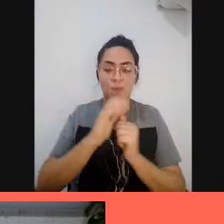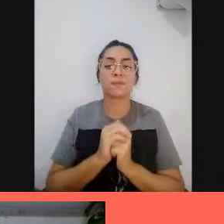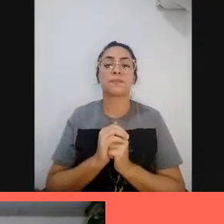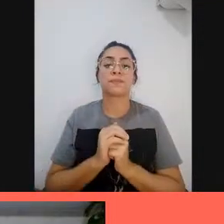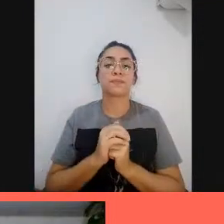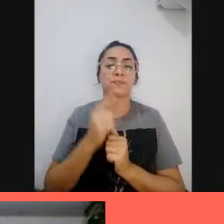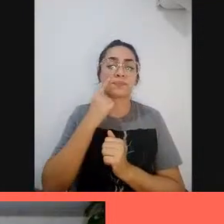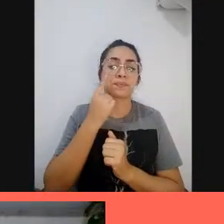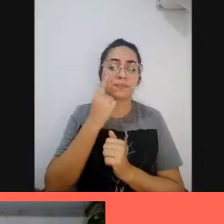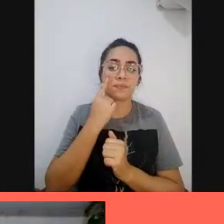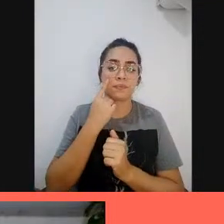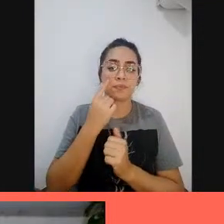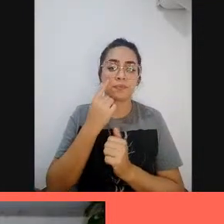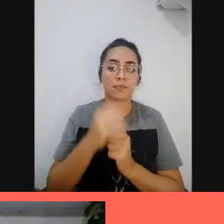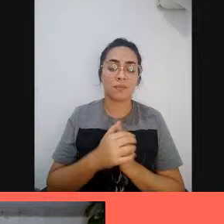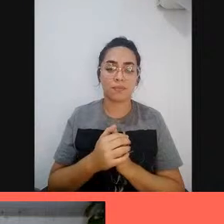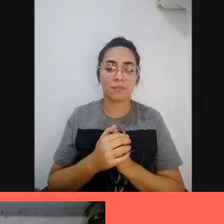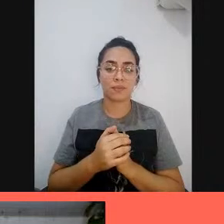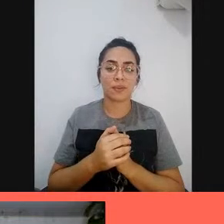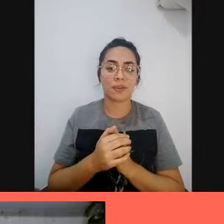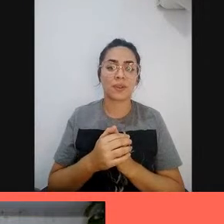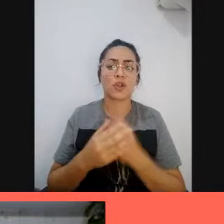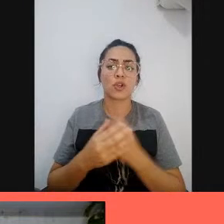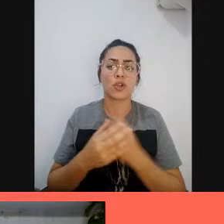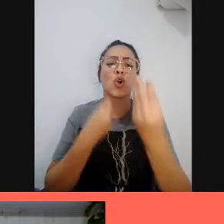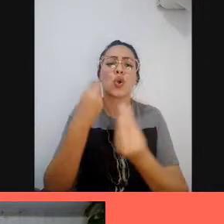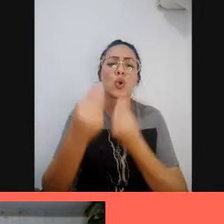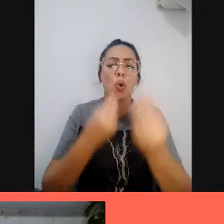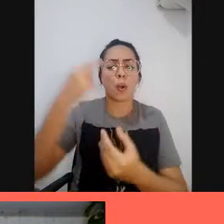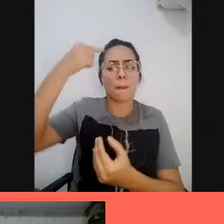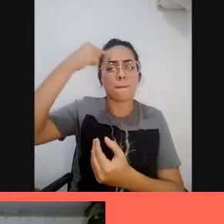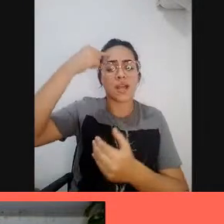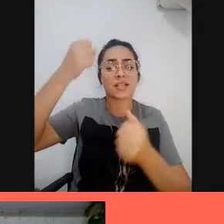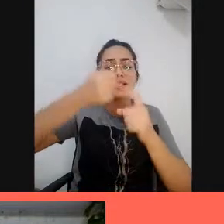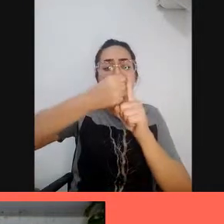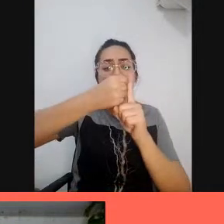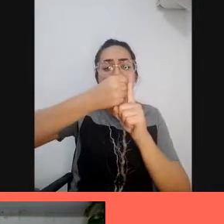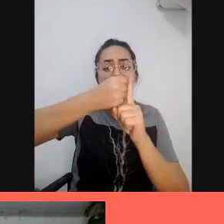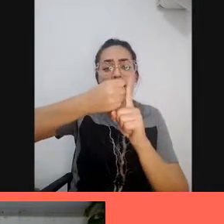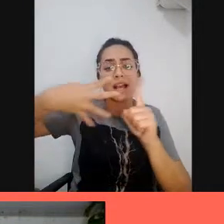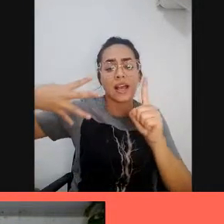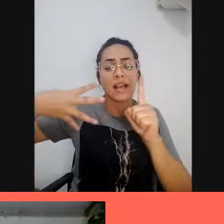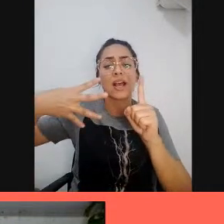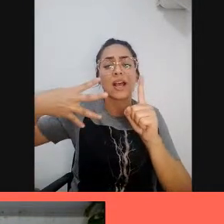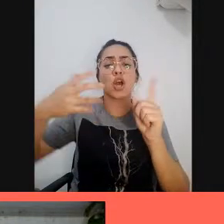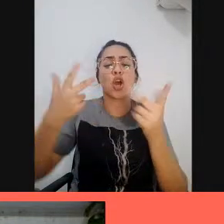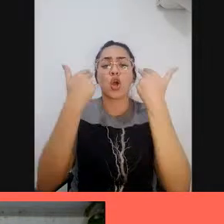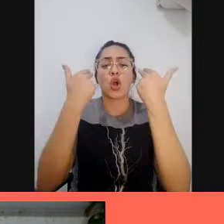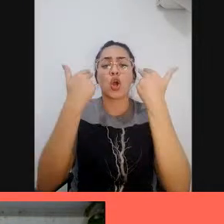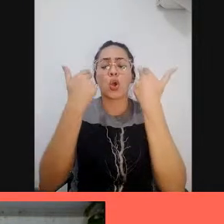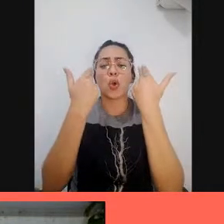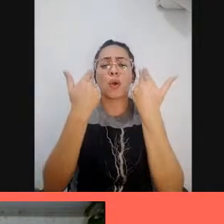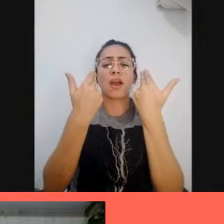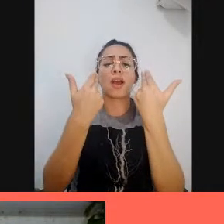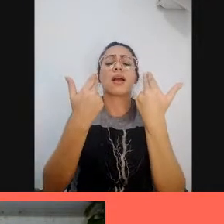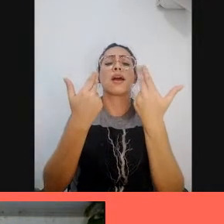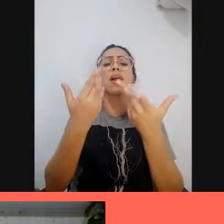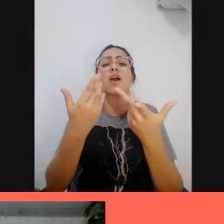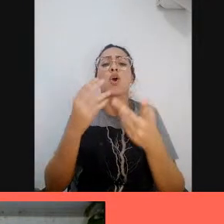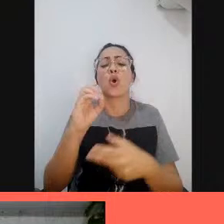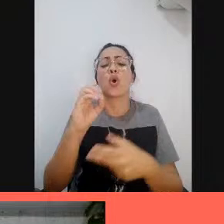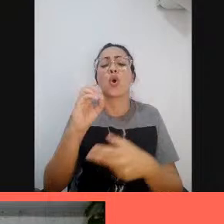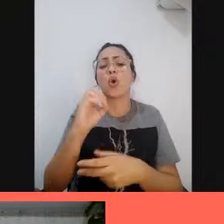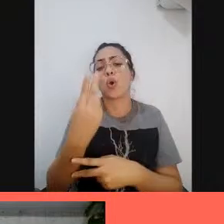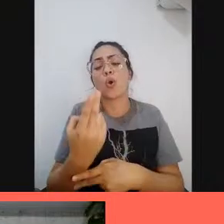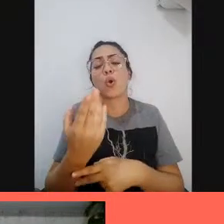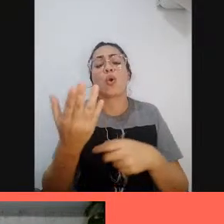A gente faz um bloco, então. Como pensar também a extensão como algo comum por ONGs ou até mesmo espaços